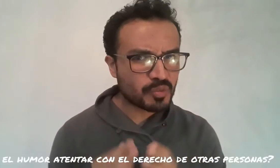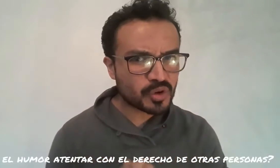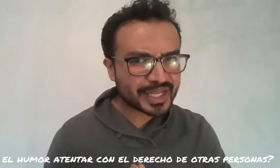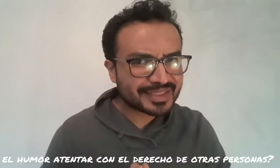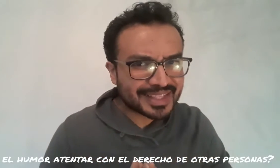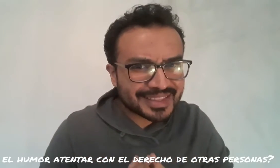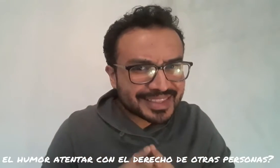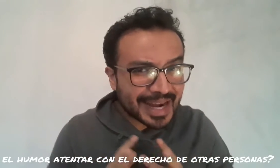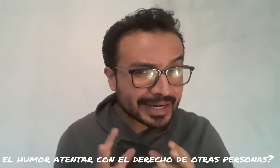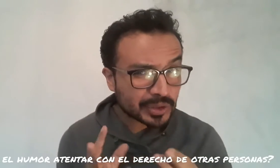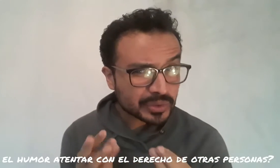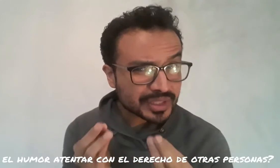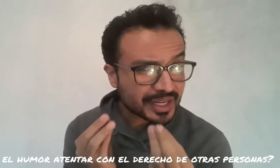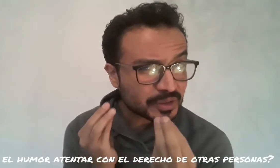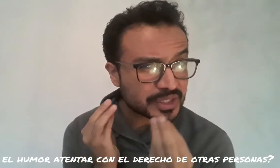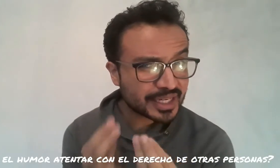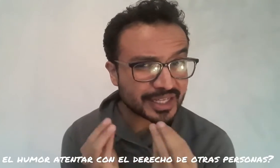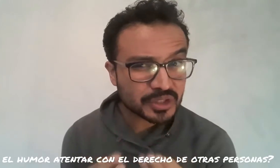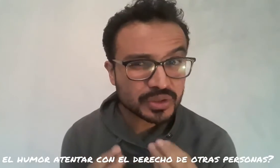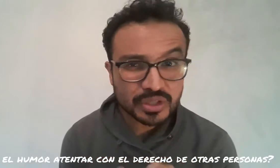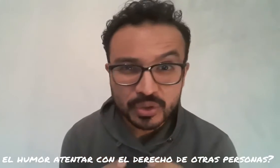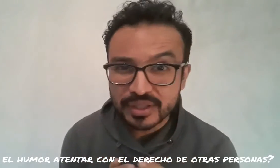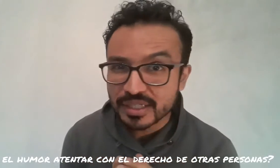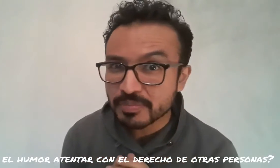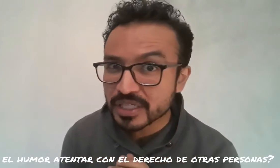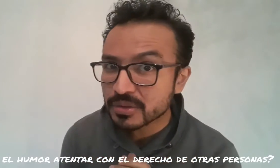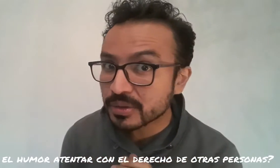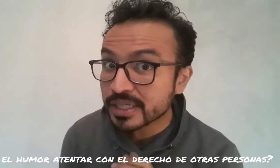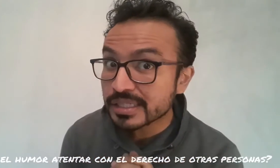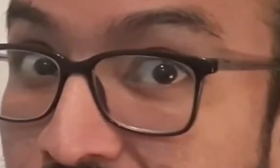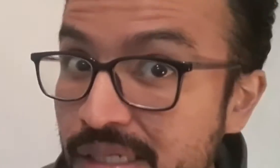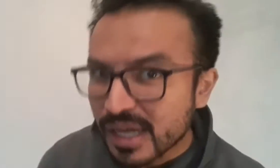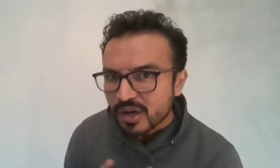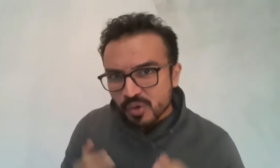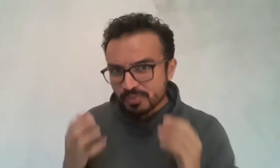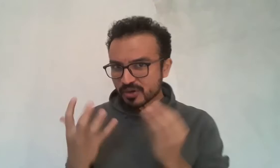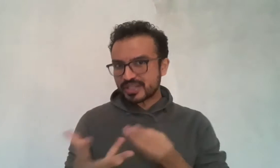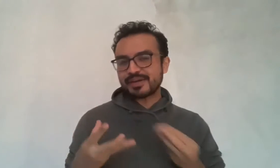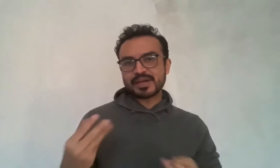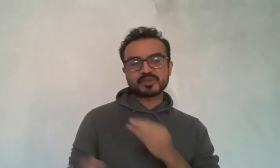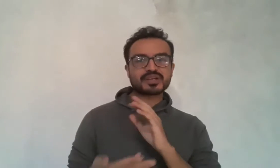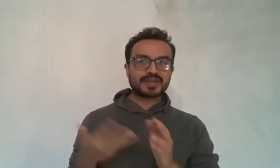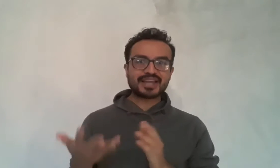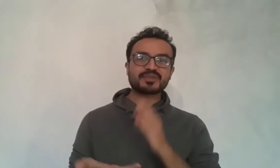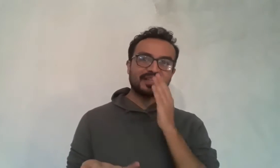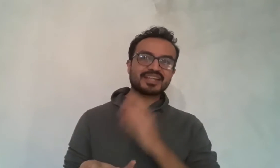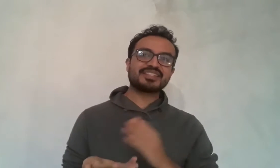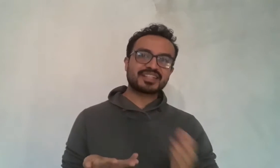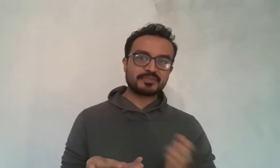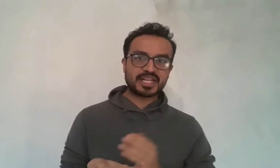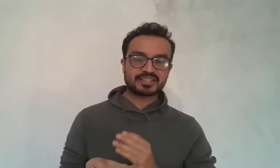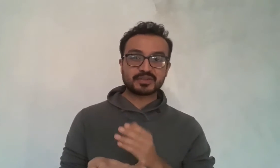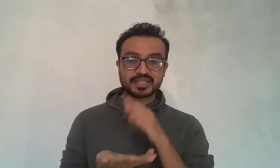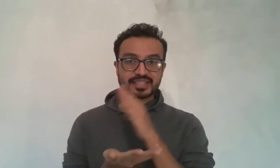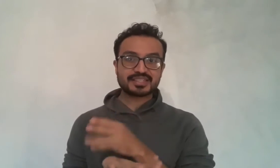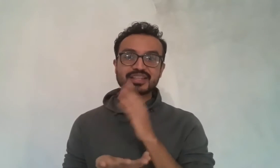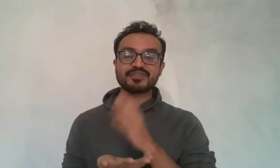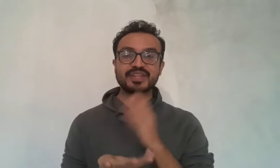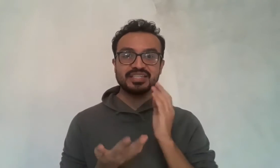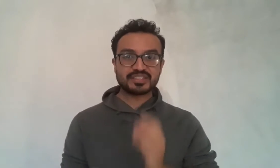humor atentar contra los derechos de otras personas? Un poco ya habíamos hablado de la discriminación y de esta definición